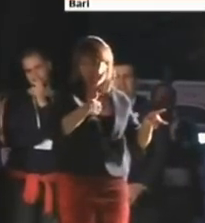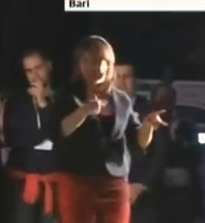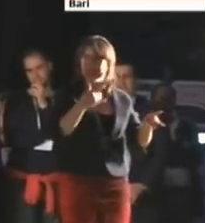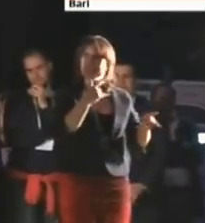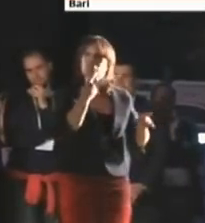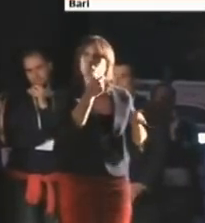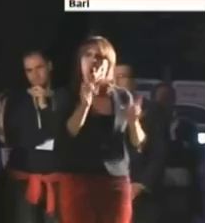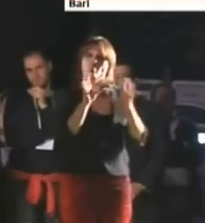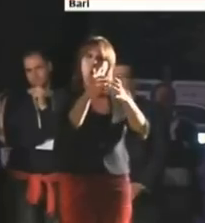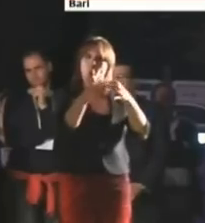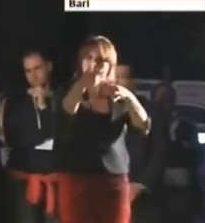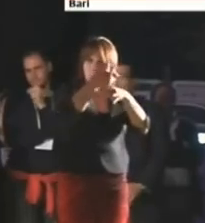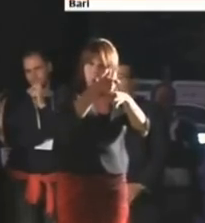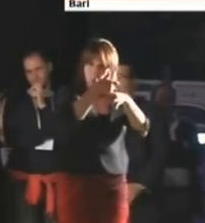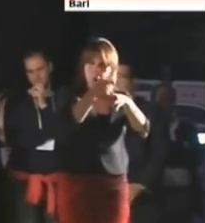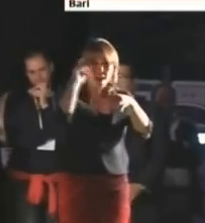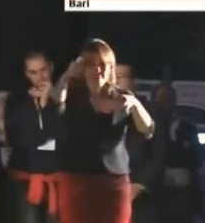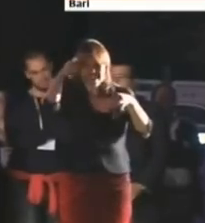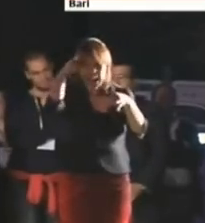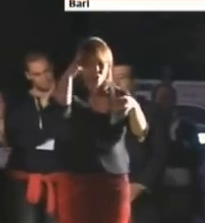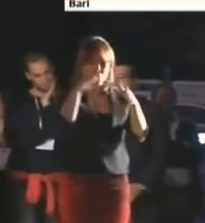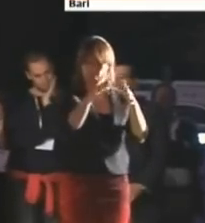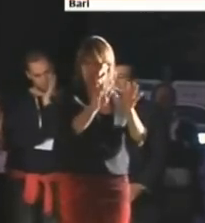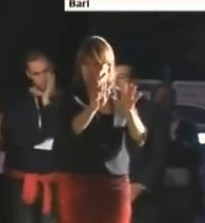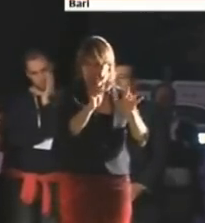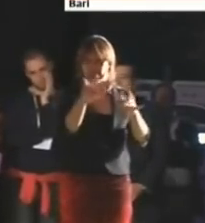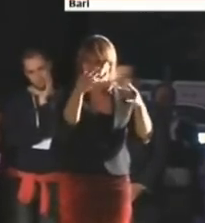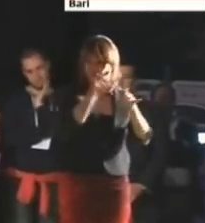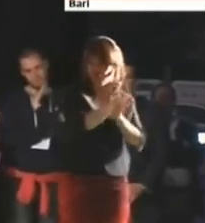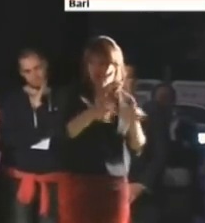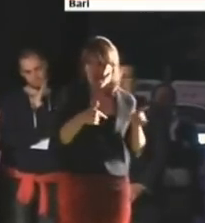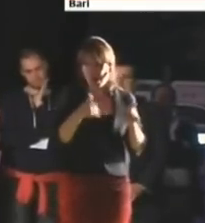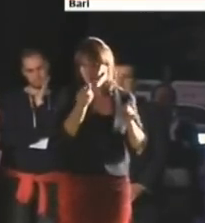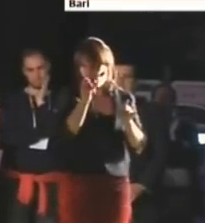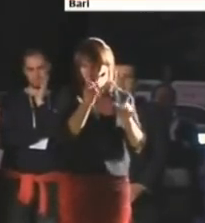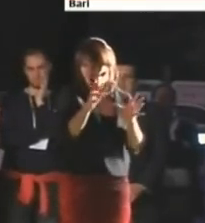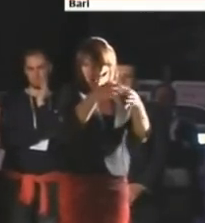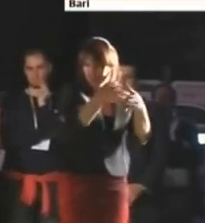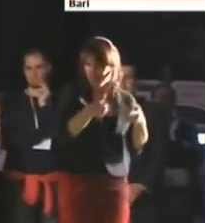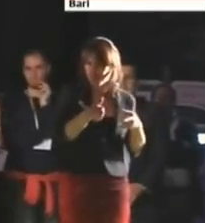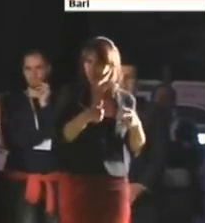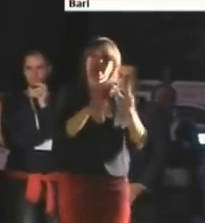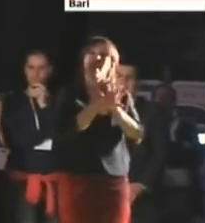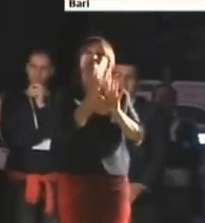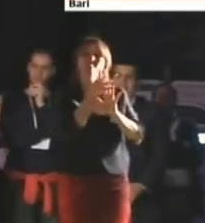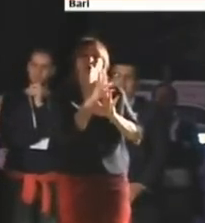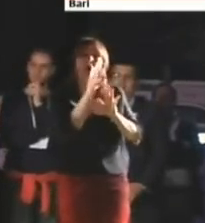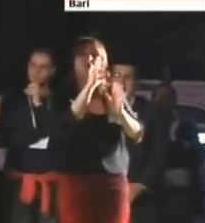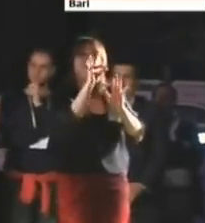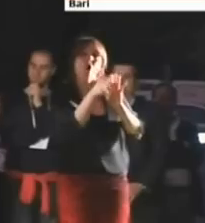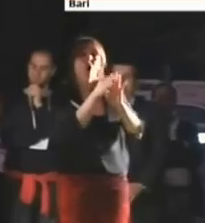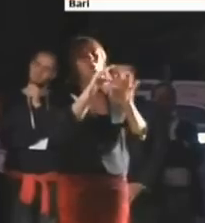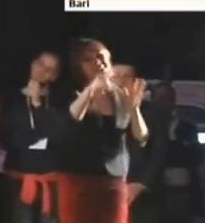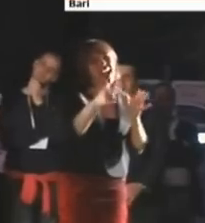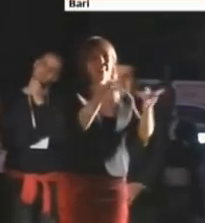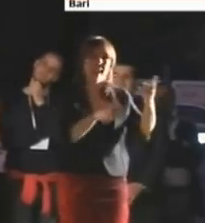di mascalzoni parassiti, ma... Se no c'è comma 7 che modifica il comma 5 della legge 14 che va a